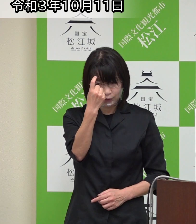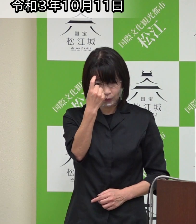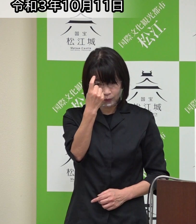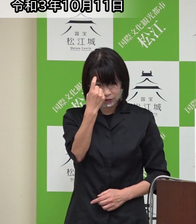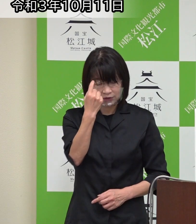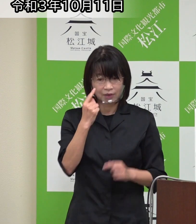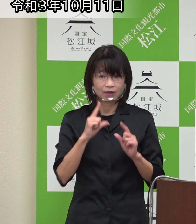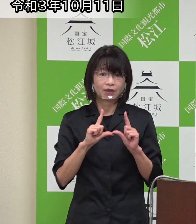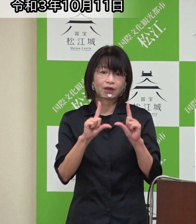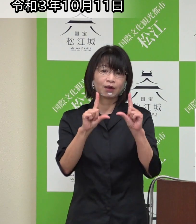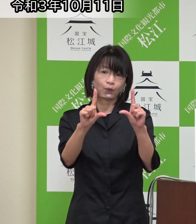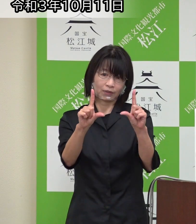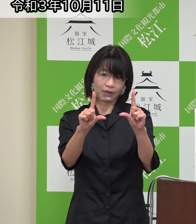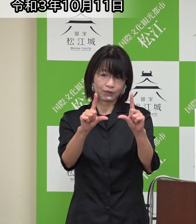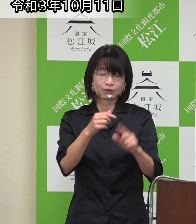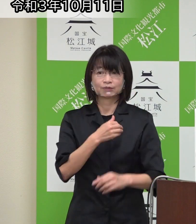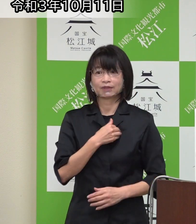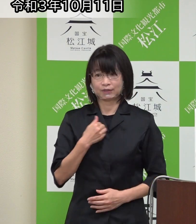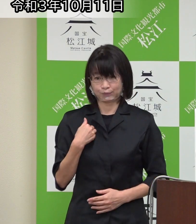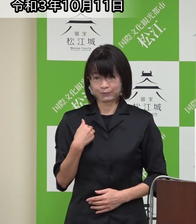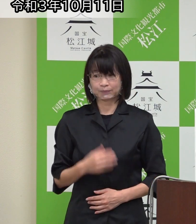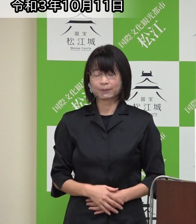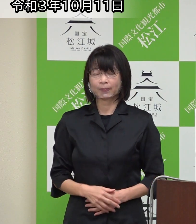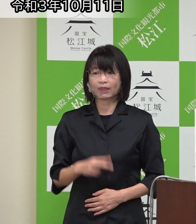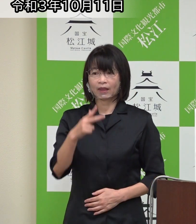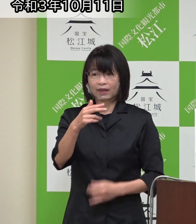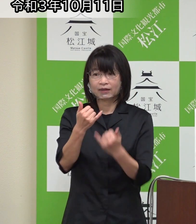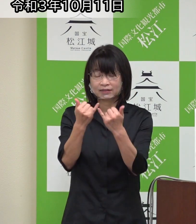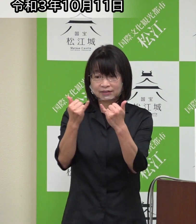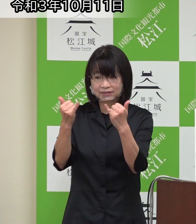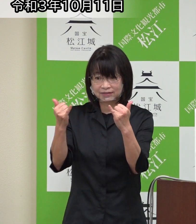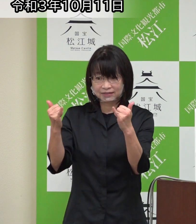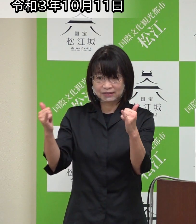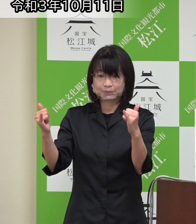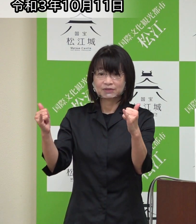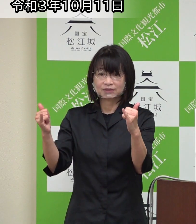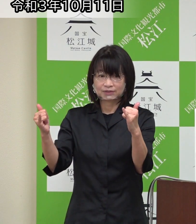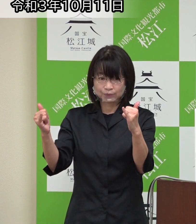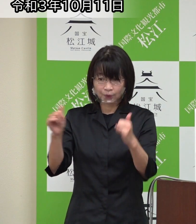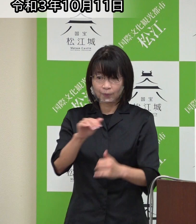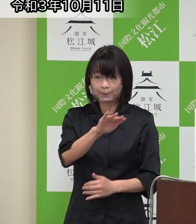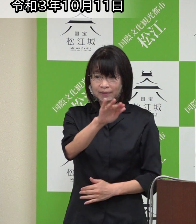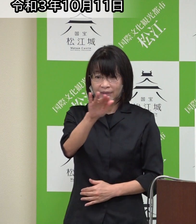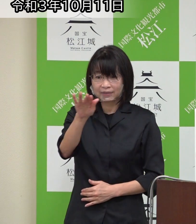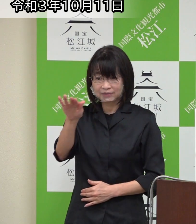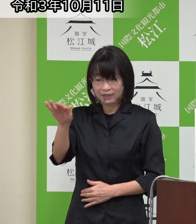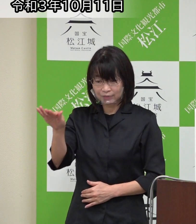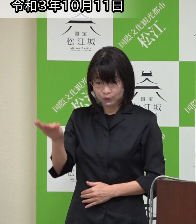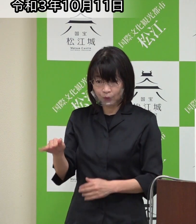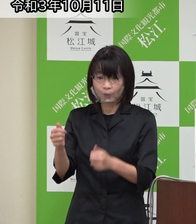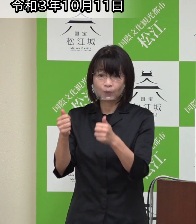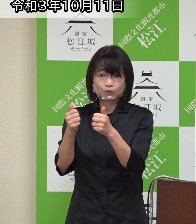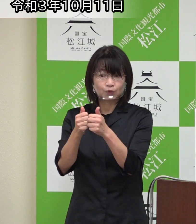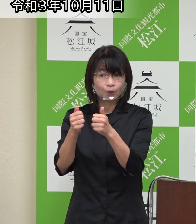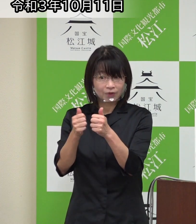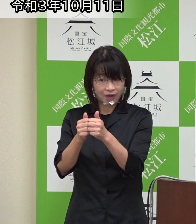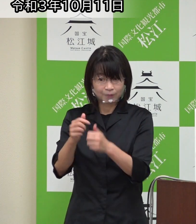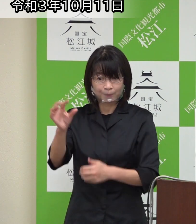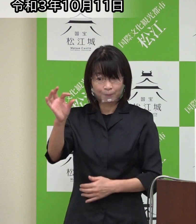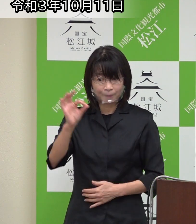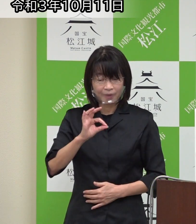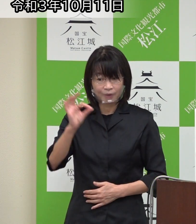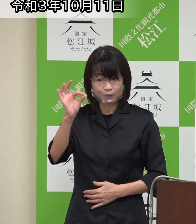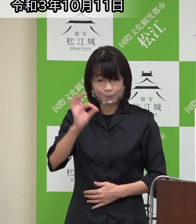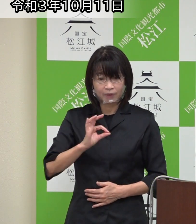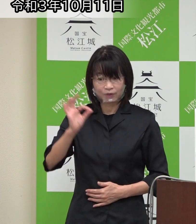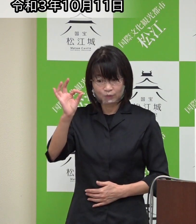は市民の皆さんから実際にいただくご質問をビッグデータとして捉えてですね、それを AI で解析することによってより的